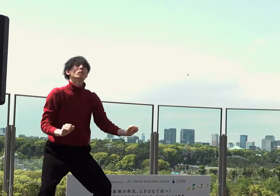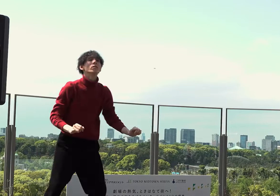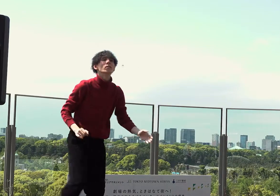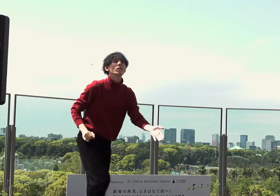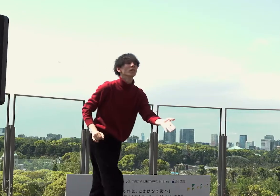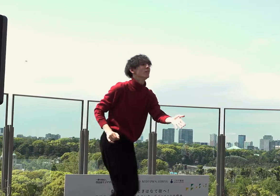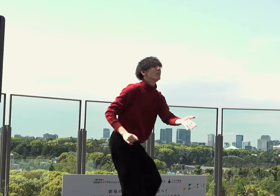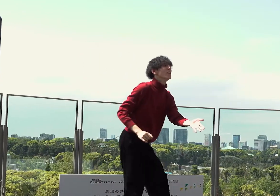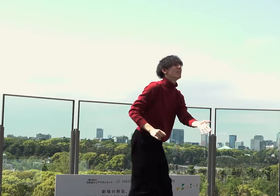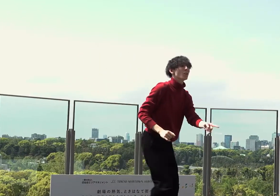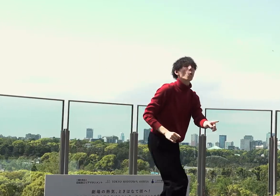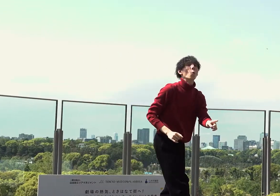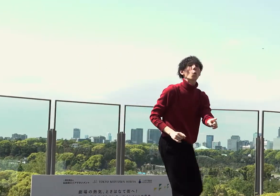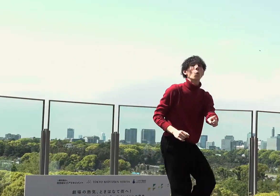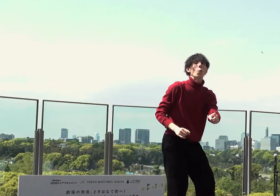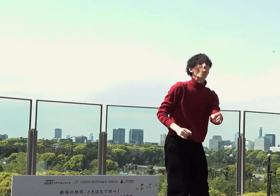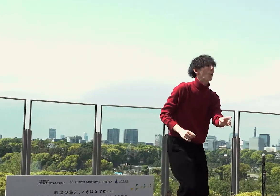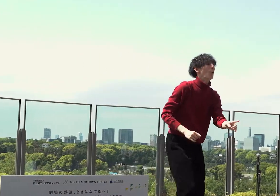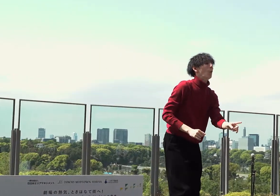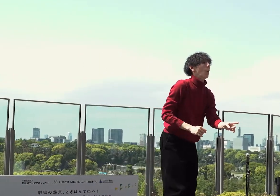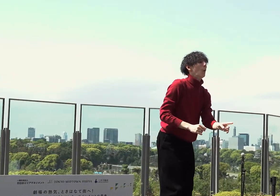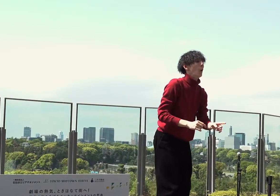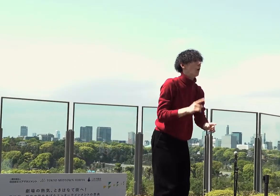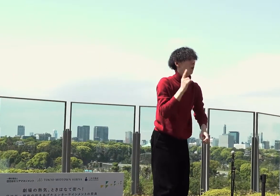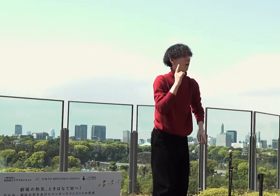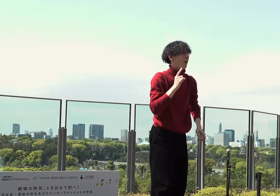おっということで、皆さんどうでした、どんな音楽流れました、